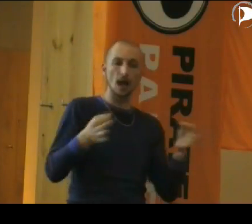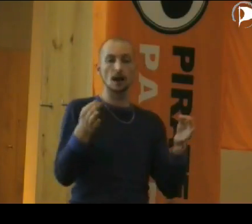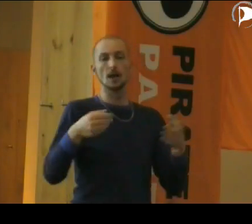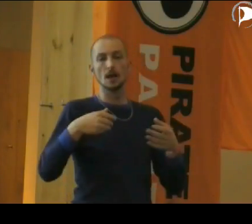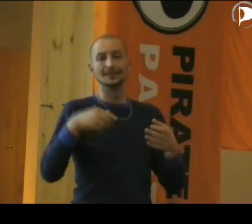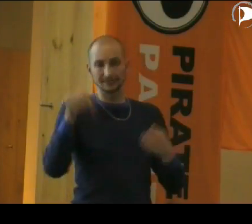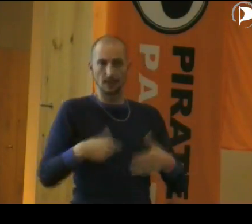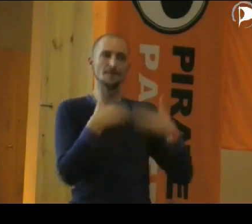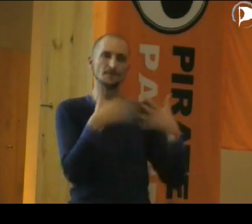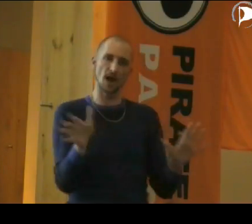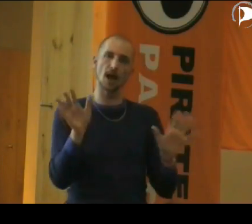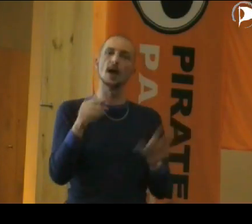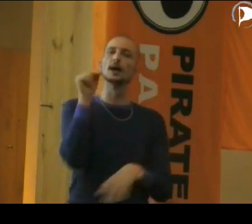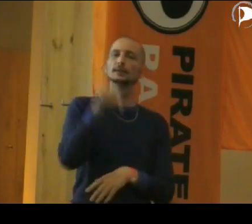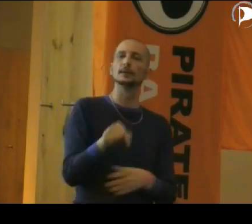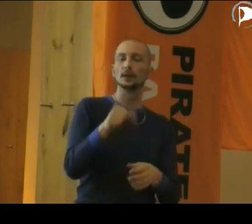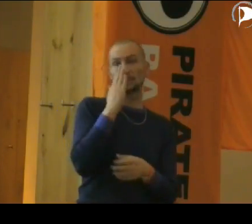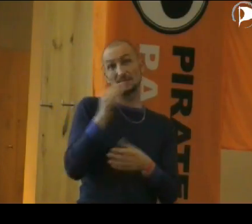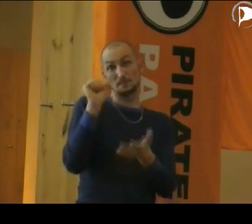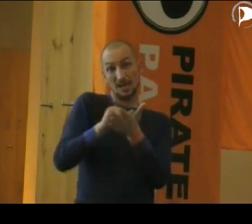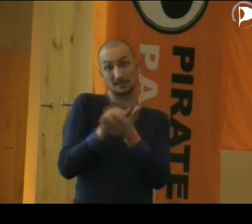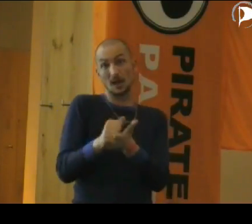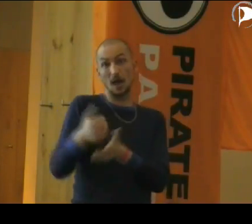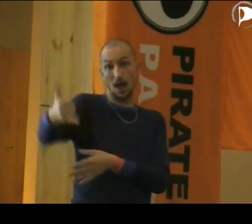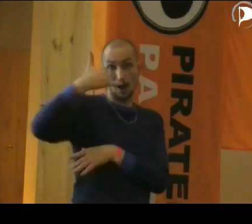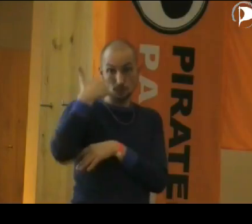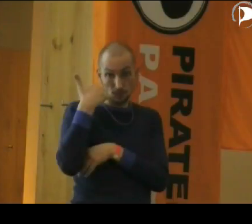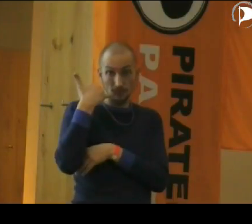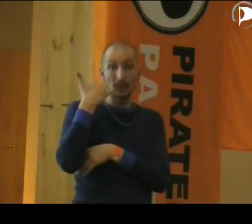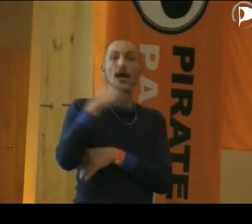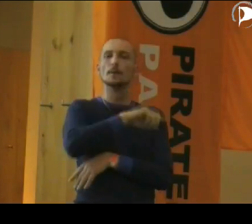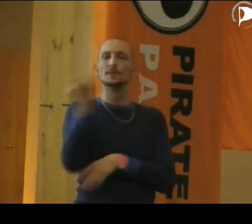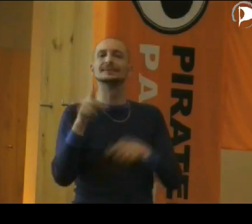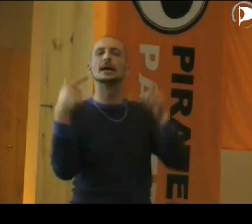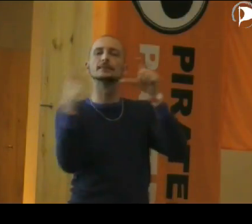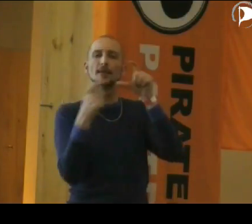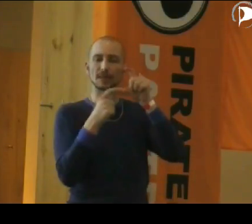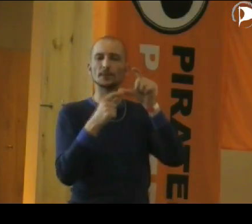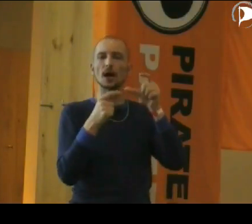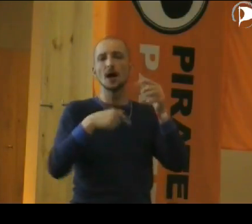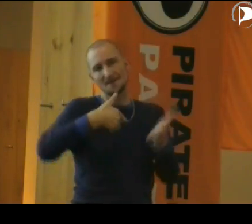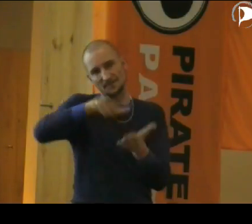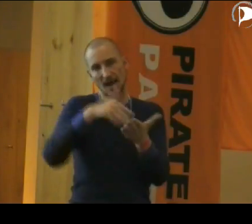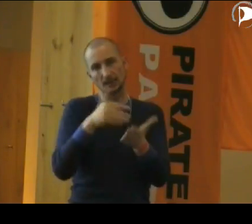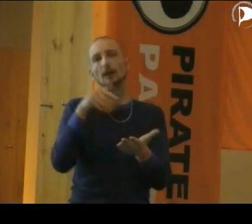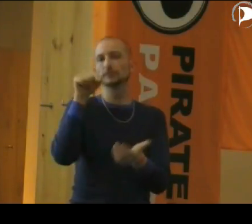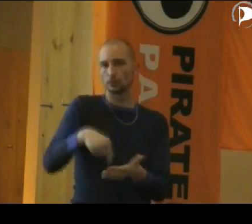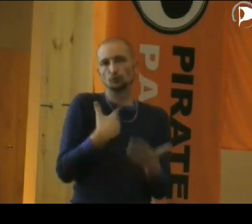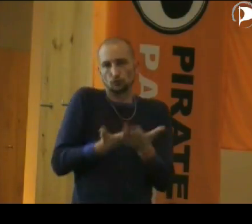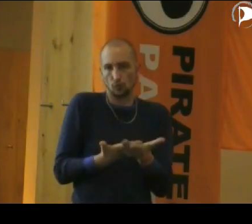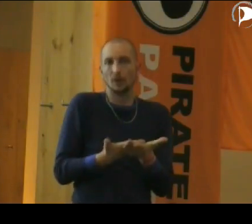man tagsüber mal jemand von der presse antrifft bis september wird dass weiterhin geld das ich eben